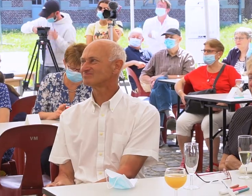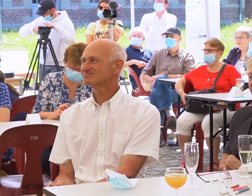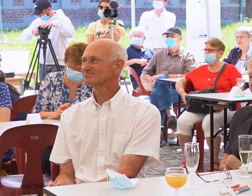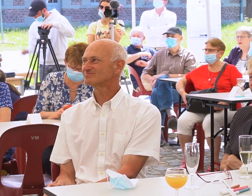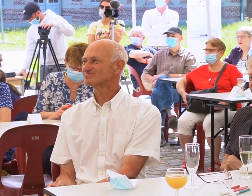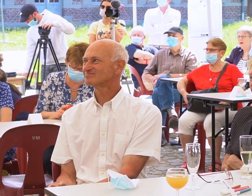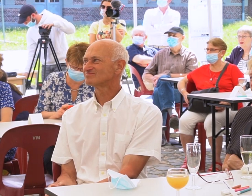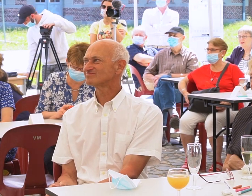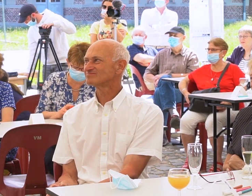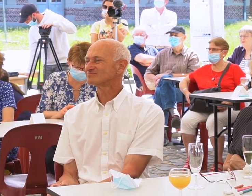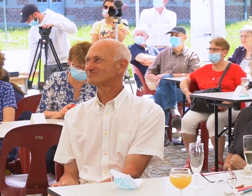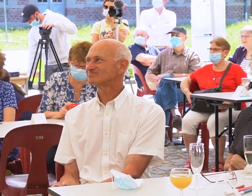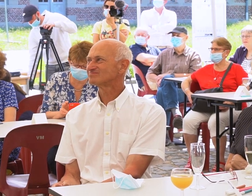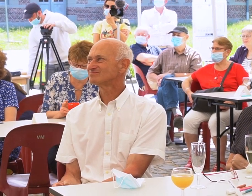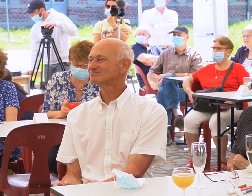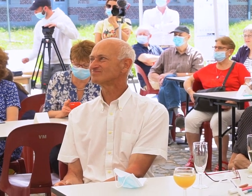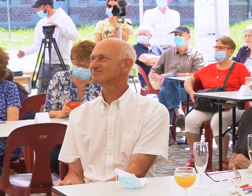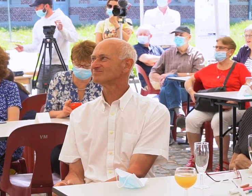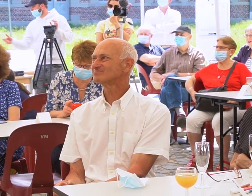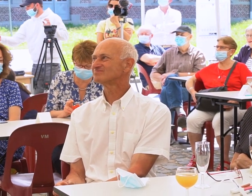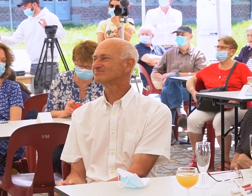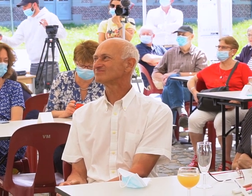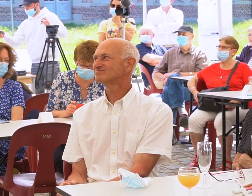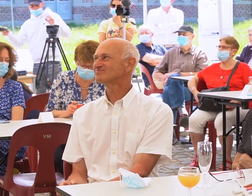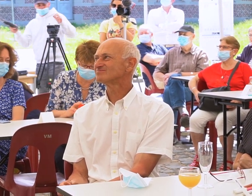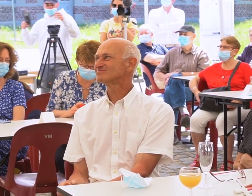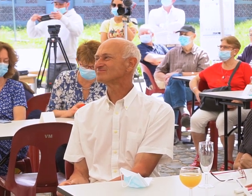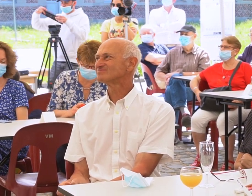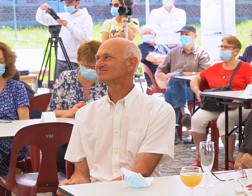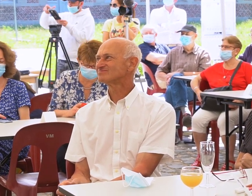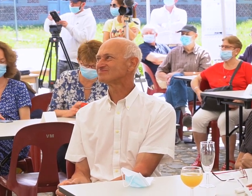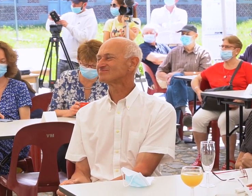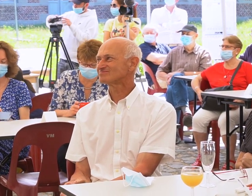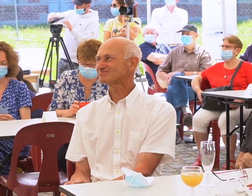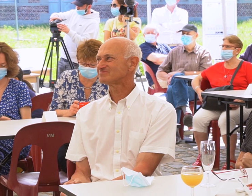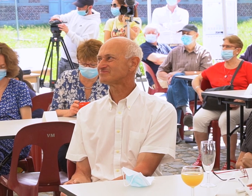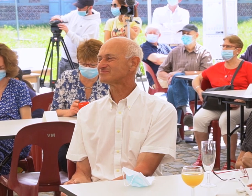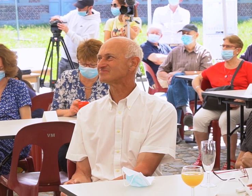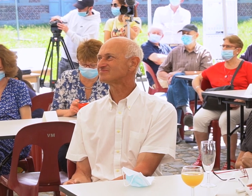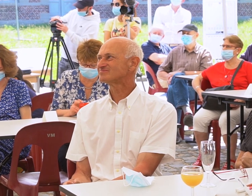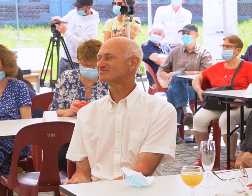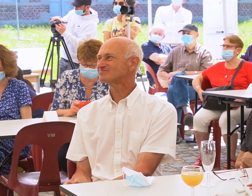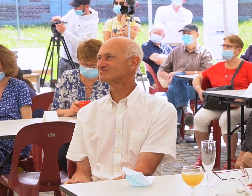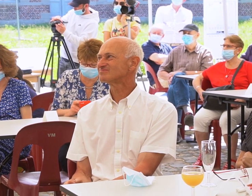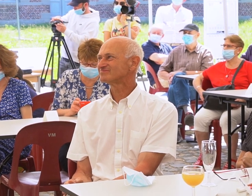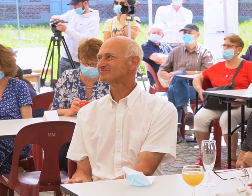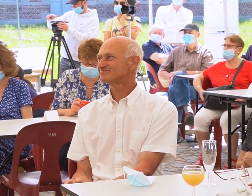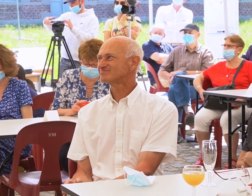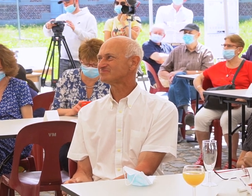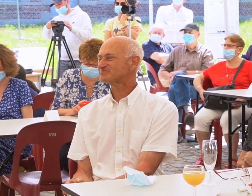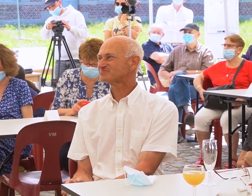Marlier. Et aujourd'hui, je suis très content d'avoir fait votre connaissance et très content aujourd'hui